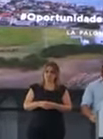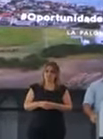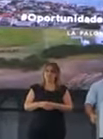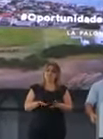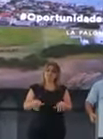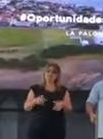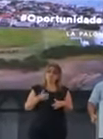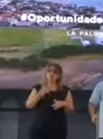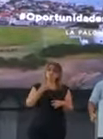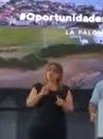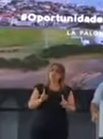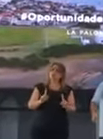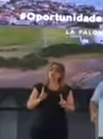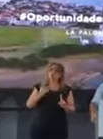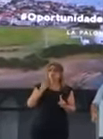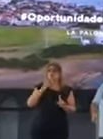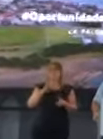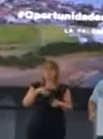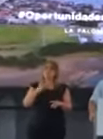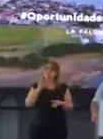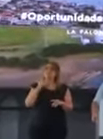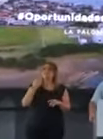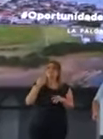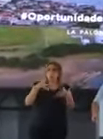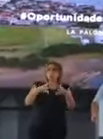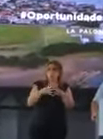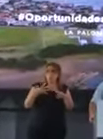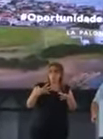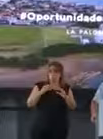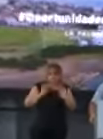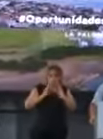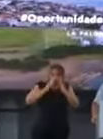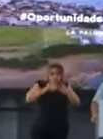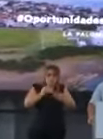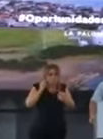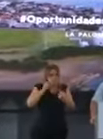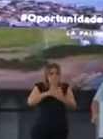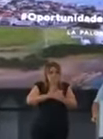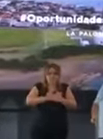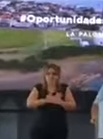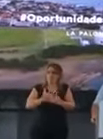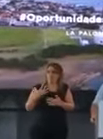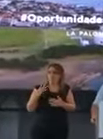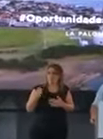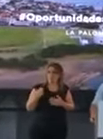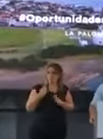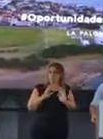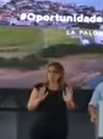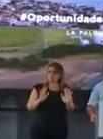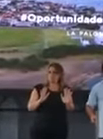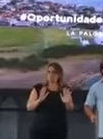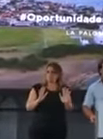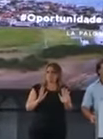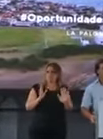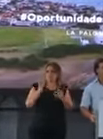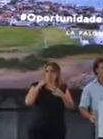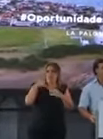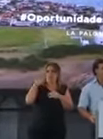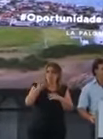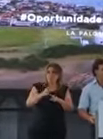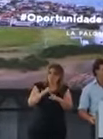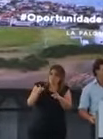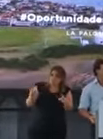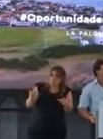Miren, yo no tengo afinidades políticas por fuera del Partido Nacional. No las tengo, ni adentro, por supuesto, ni afuera.